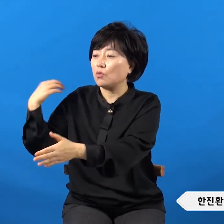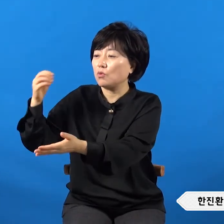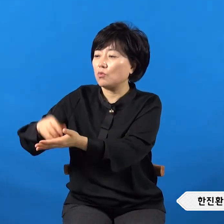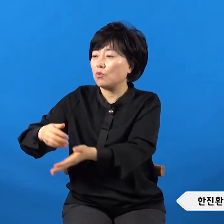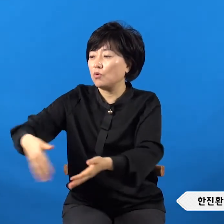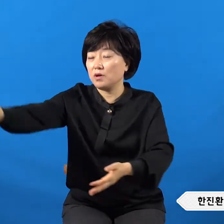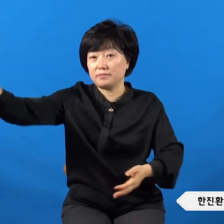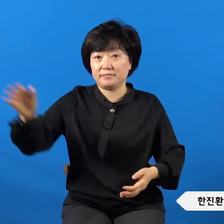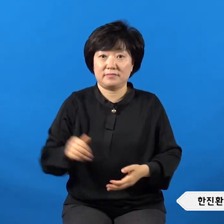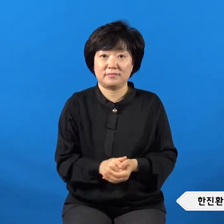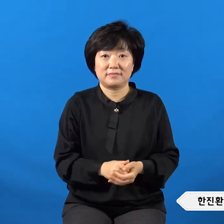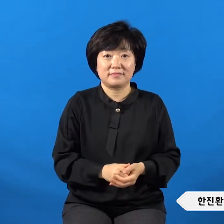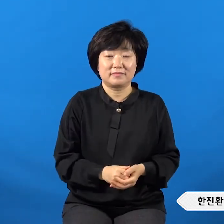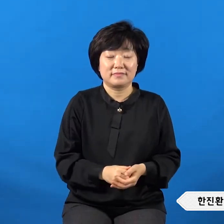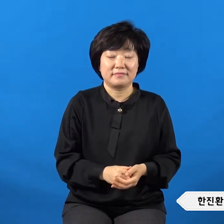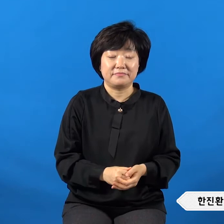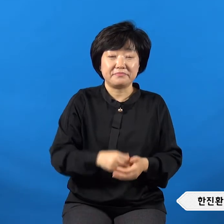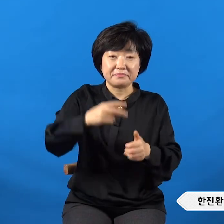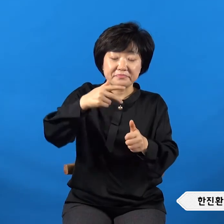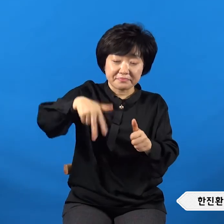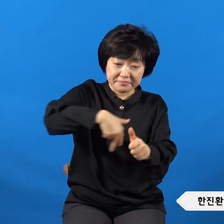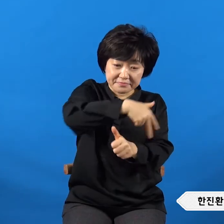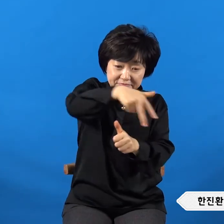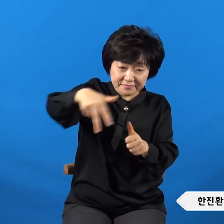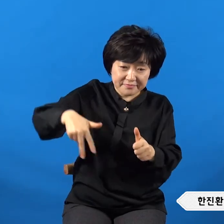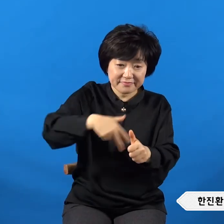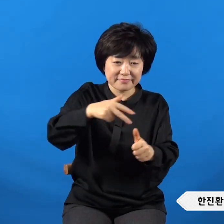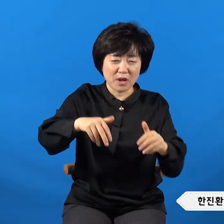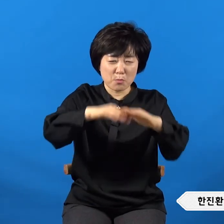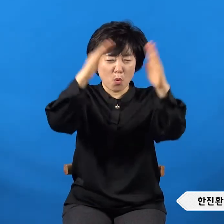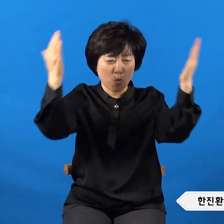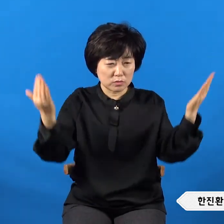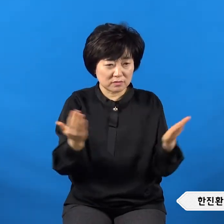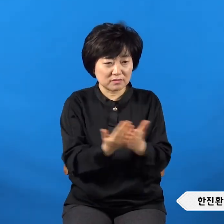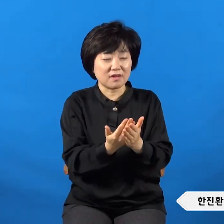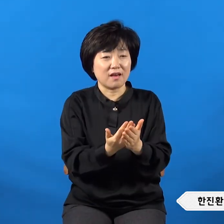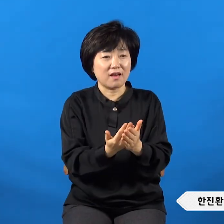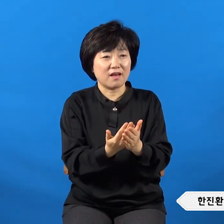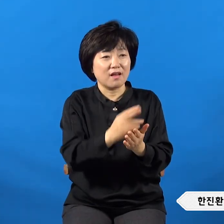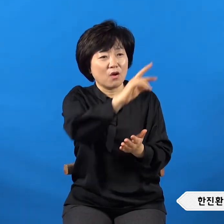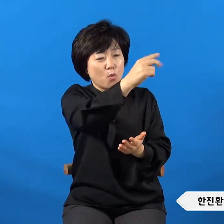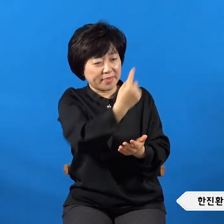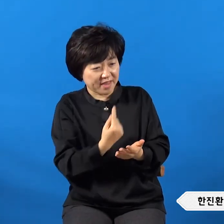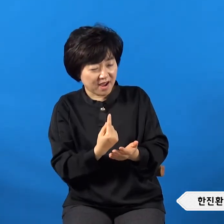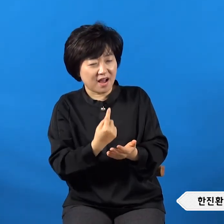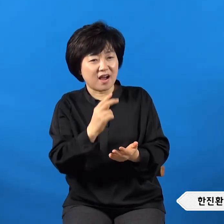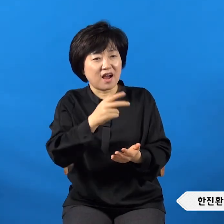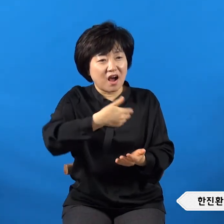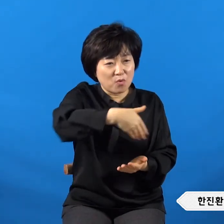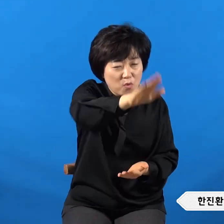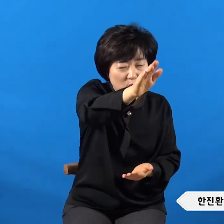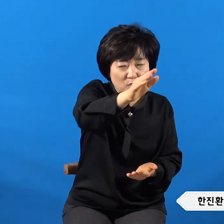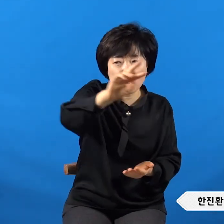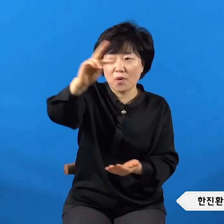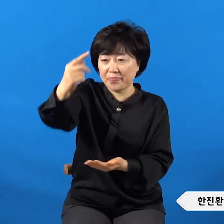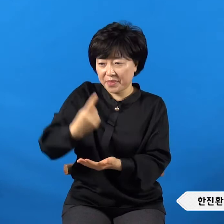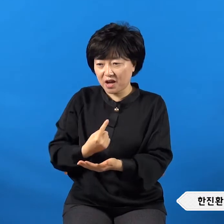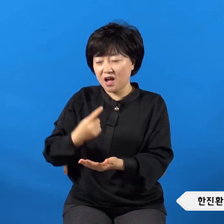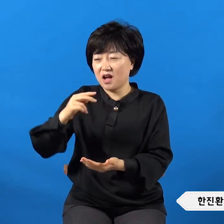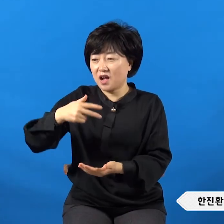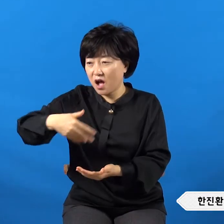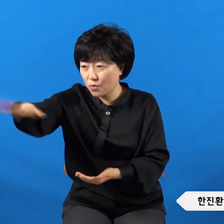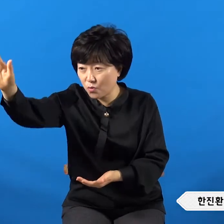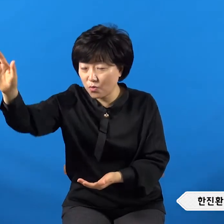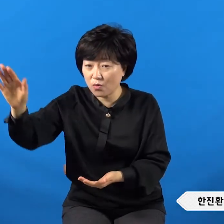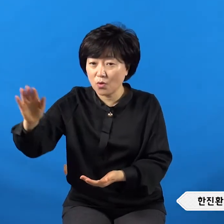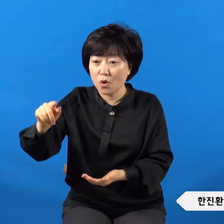흘러 갑니다. 자연의 모든 것이 왔다가는 가고 왔다가는 또 갑니다.